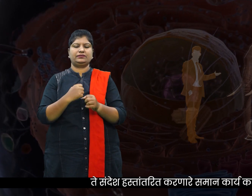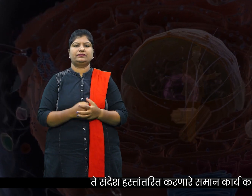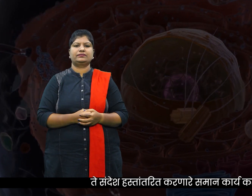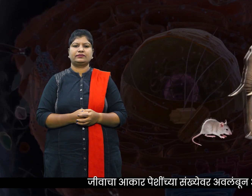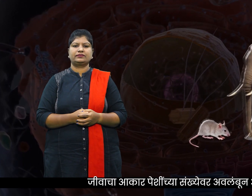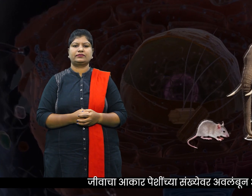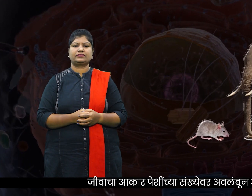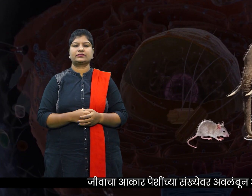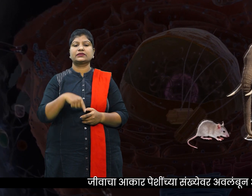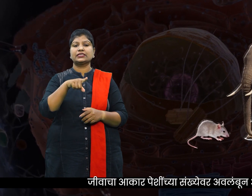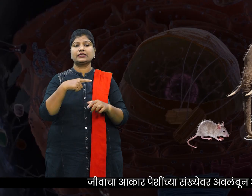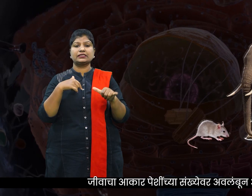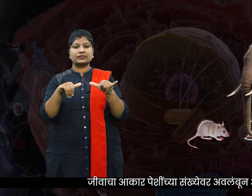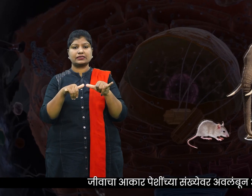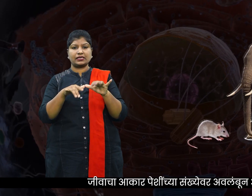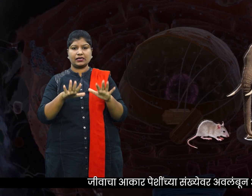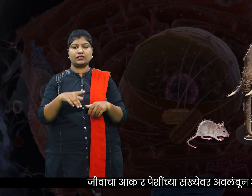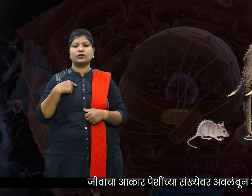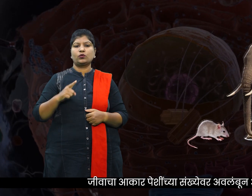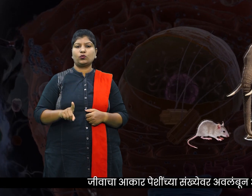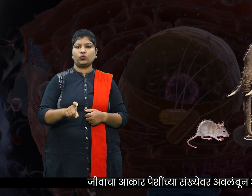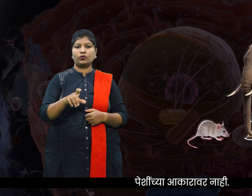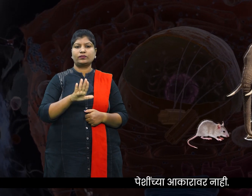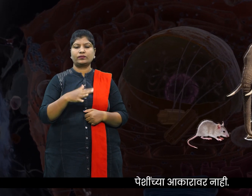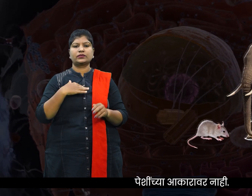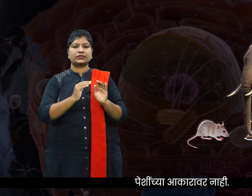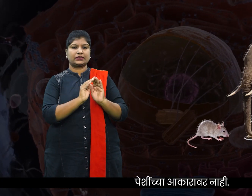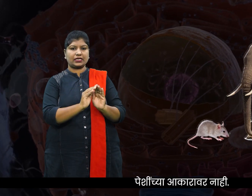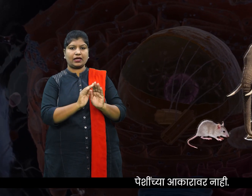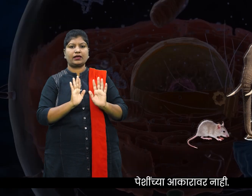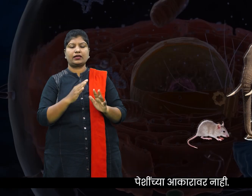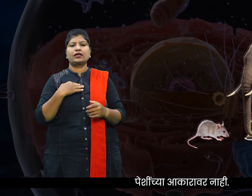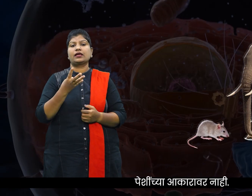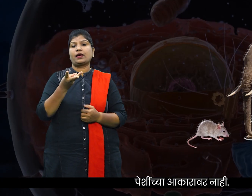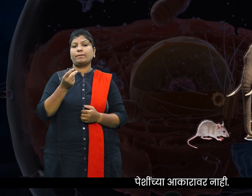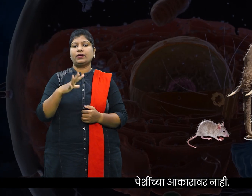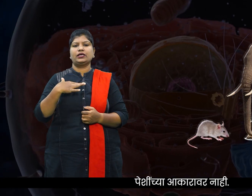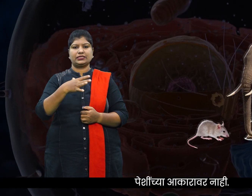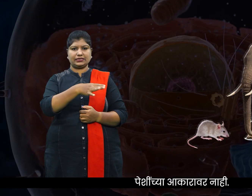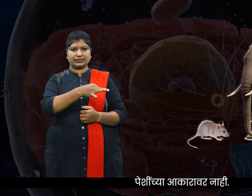जीवाचा आकार पेशीच्या संख्येवर अवलंबून असतो, पेशींच्या आकारावर नाही.